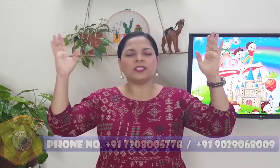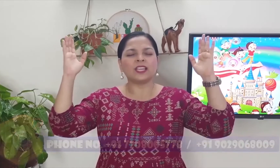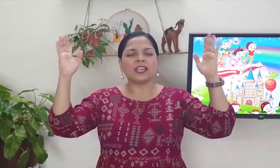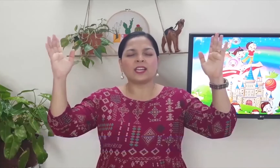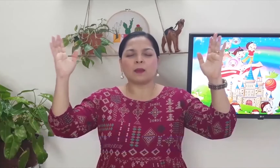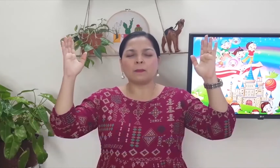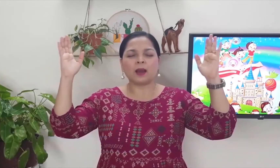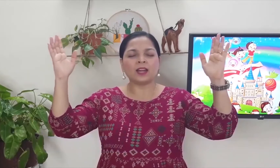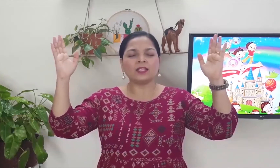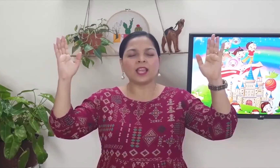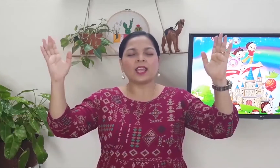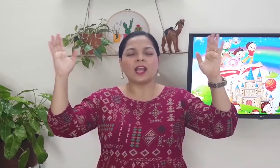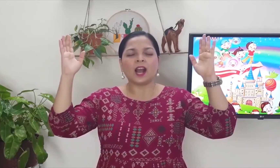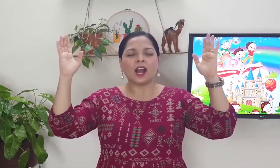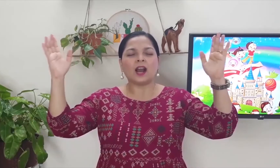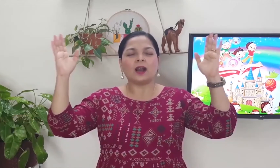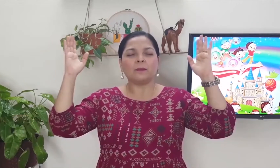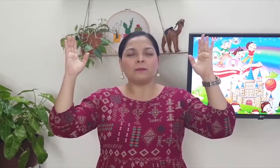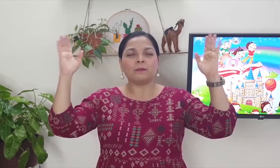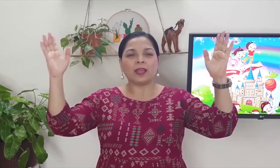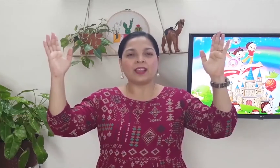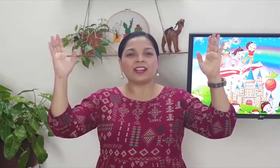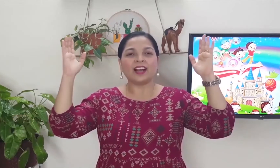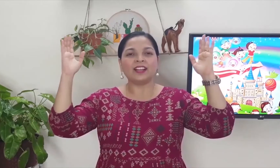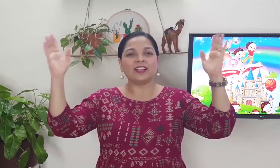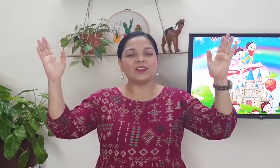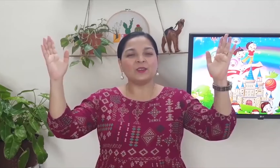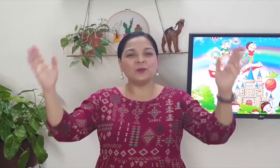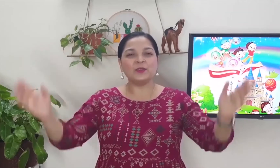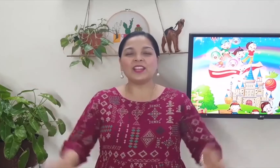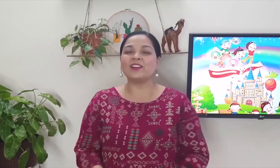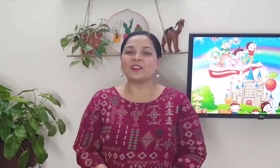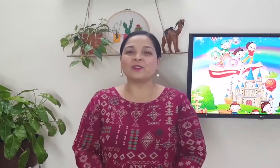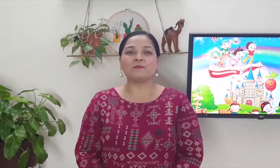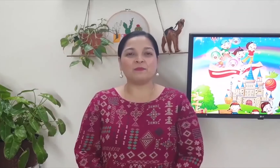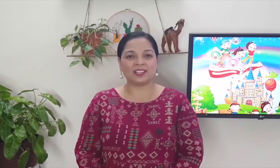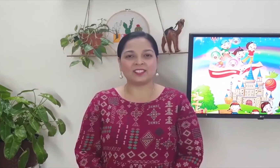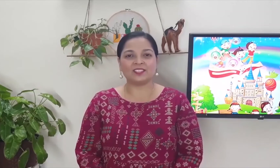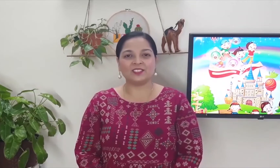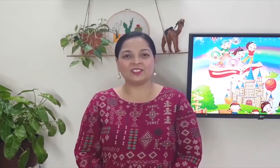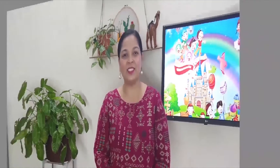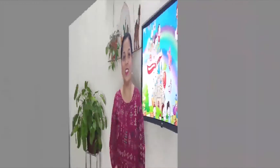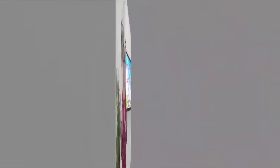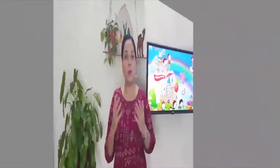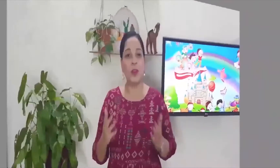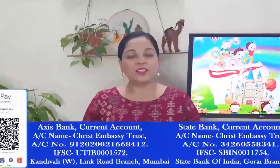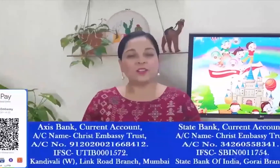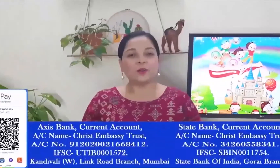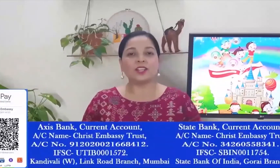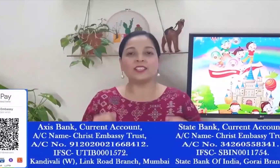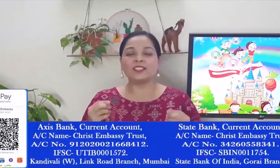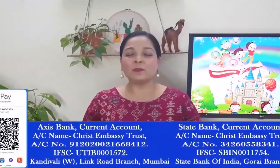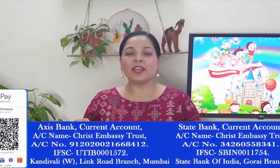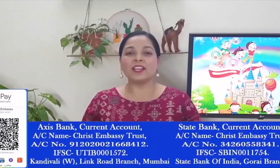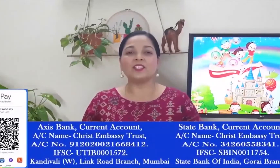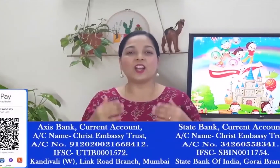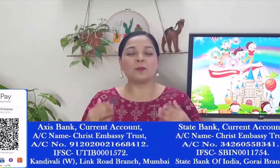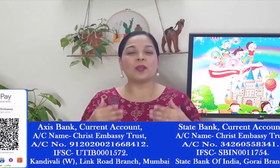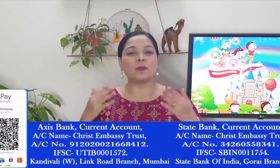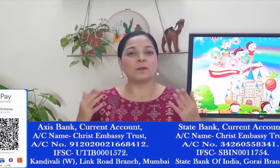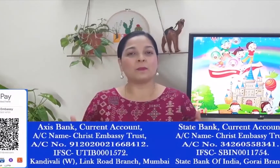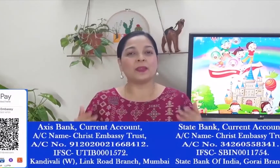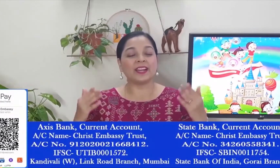नाउँमा आमेन। हालेलुया, परमेश्वरले तपाईँहरू सबैजनालाई आशिष दिनु भएको होस्। यस समय तपाईँ आफ्नो भेटी